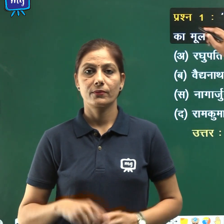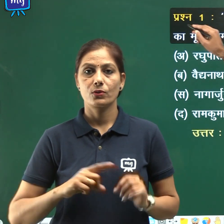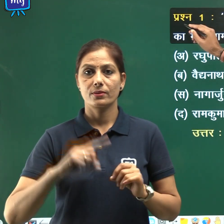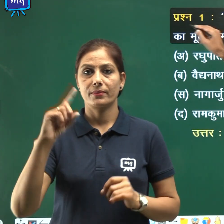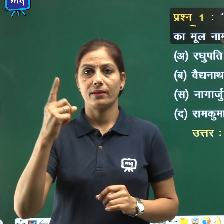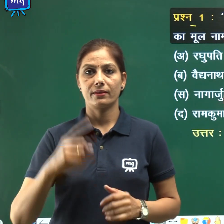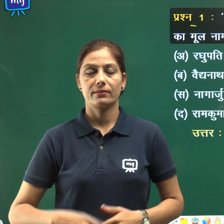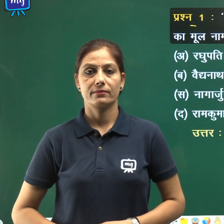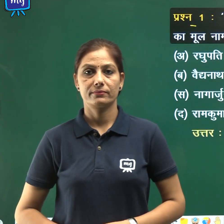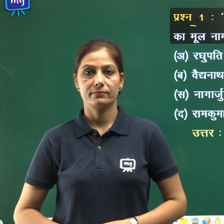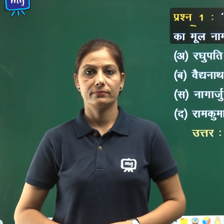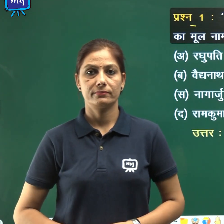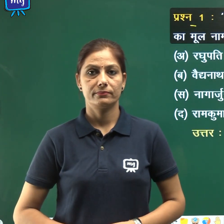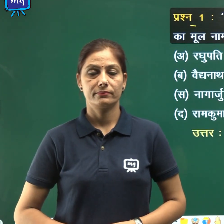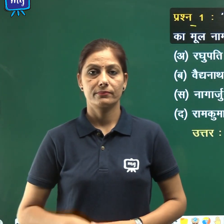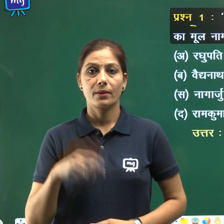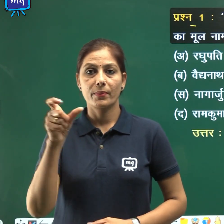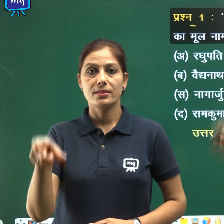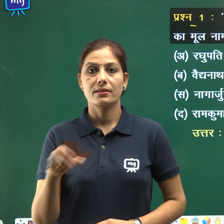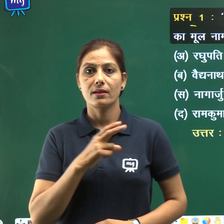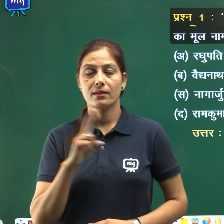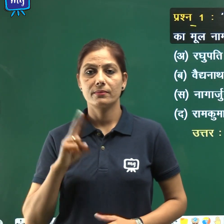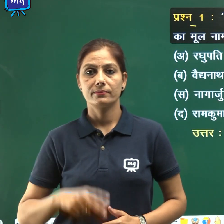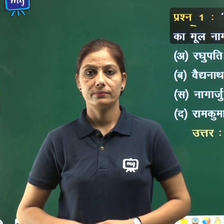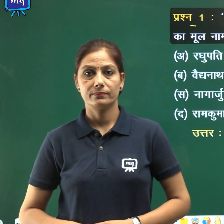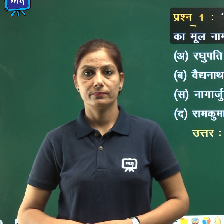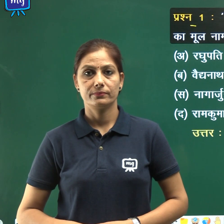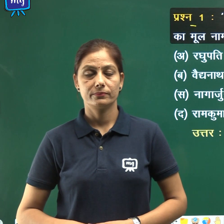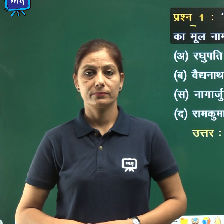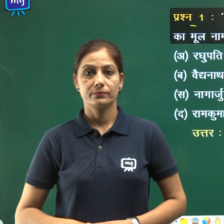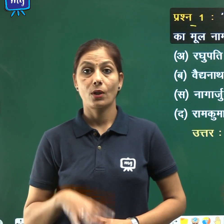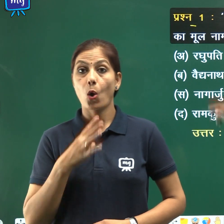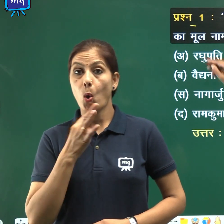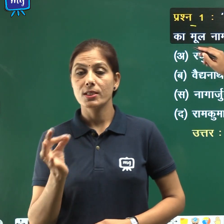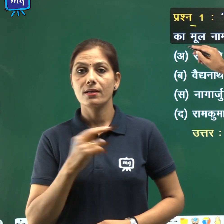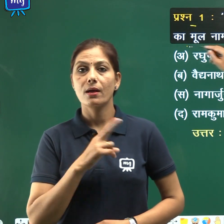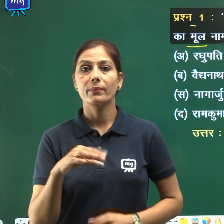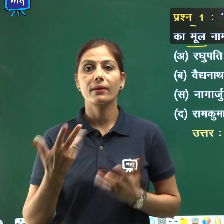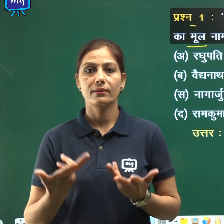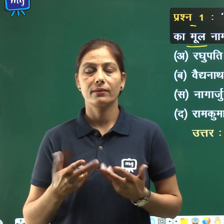प्रश्न 1, फिराक गोरखपुरी का मूल नाम क्या था?